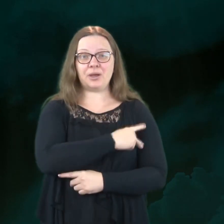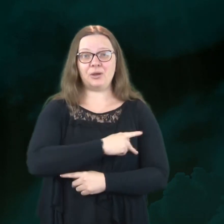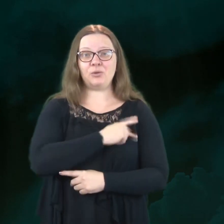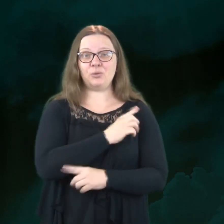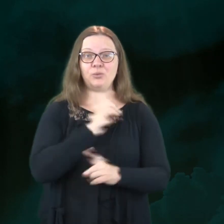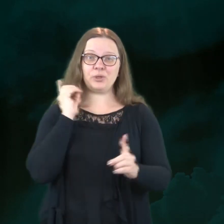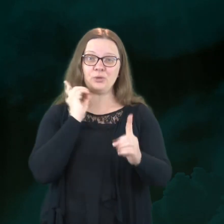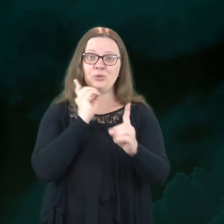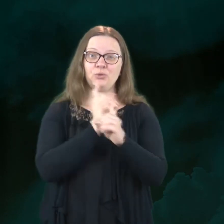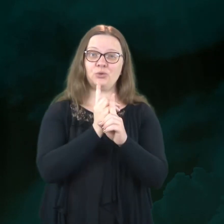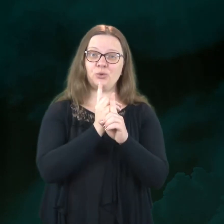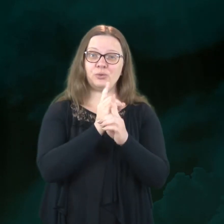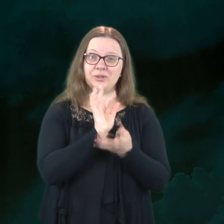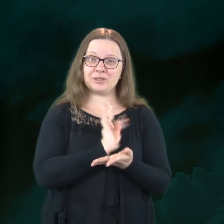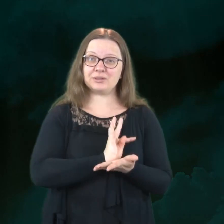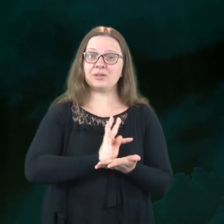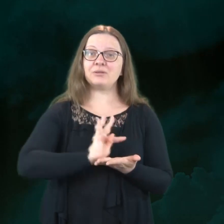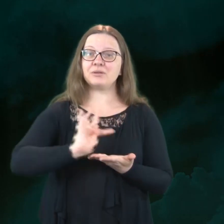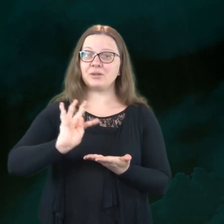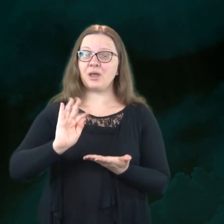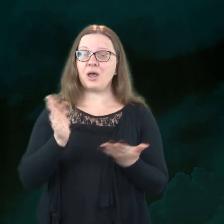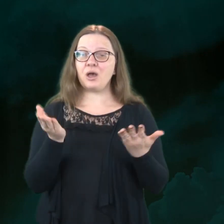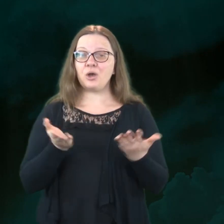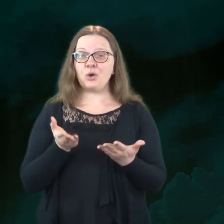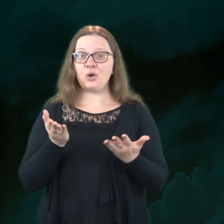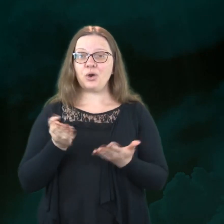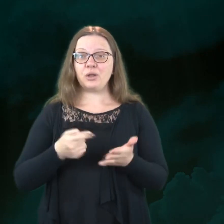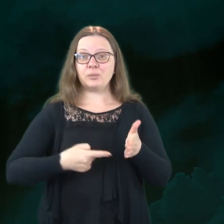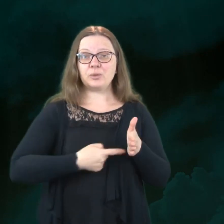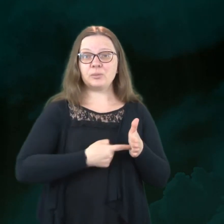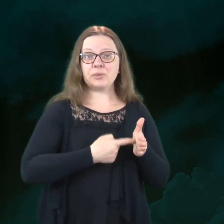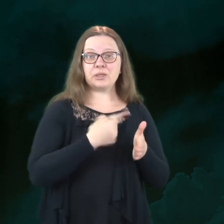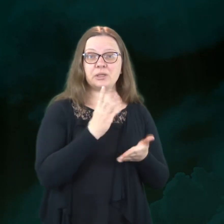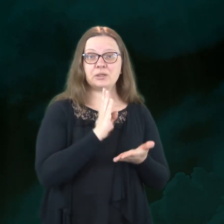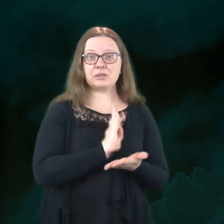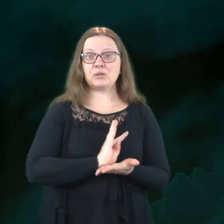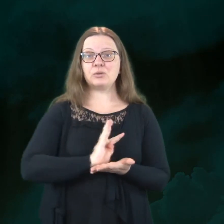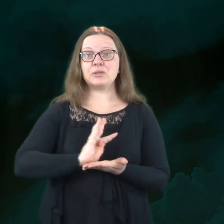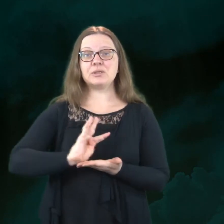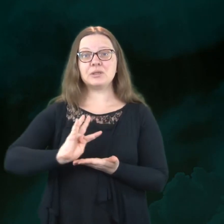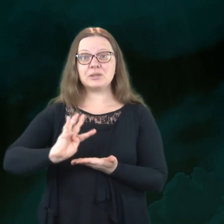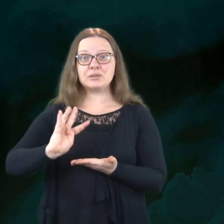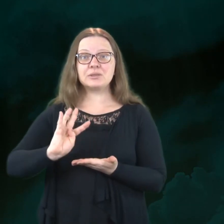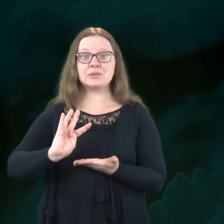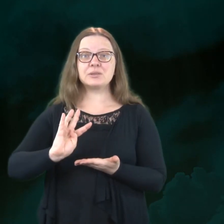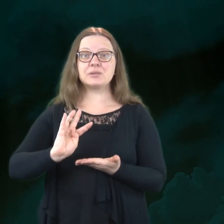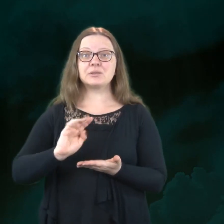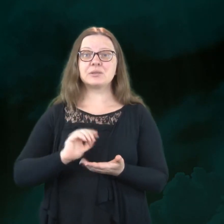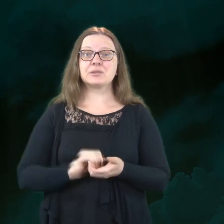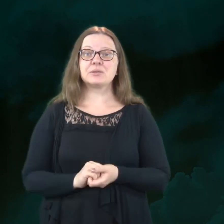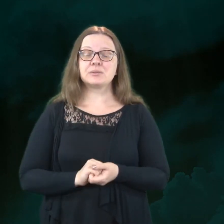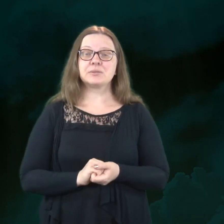vamos para 1 Tessalonicenses, Senhor Jesus.